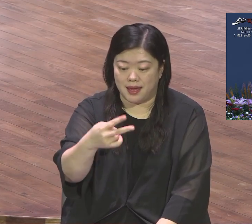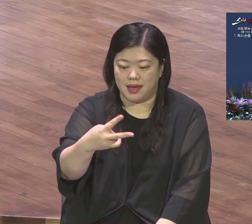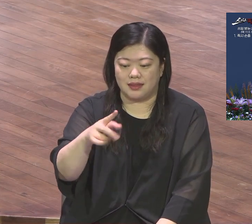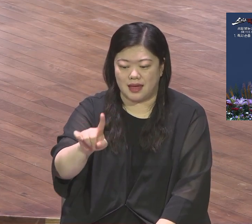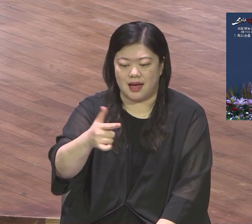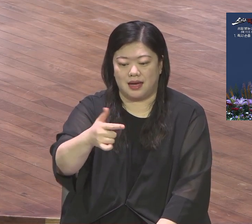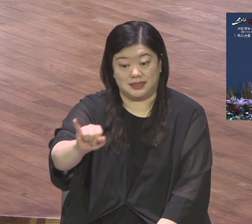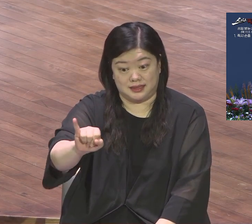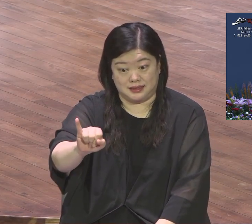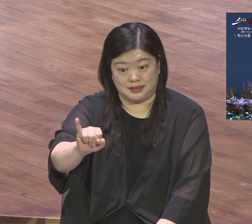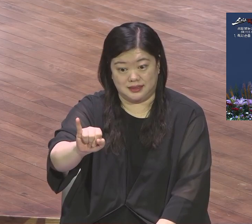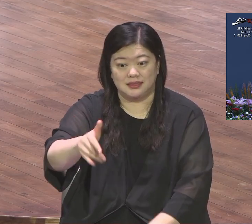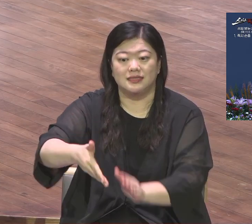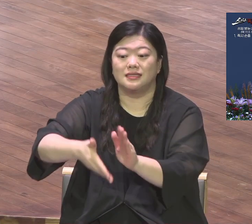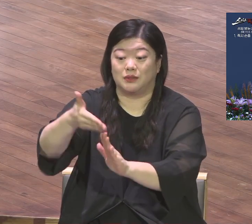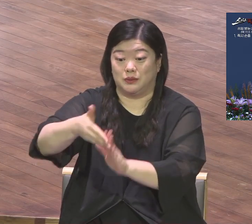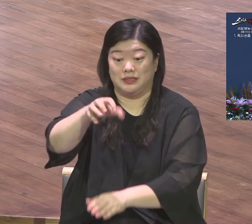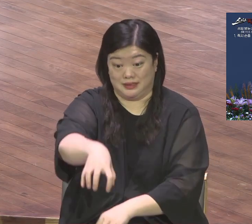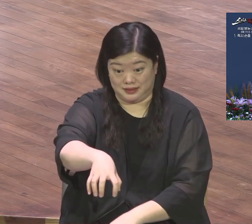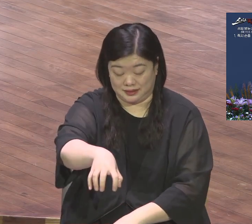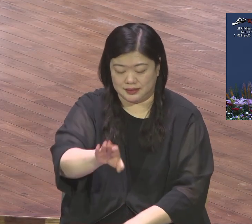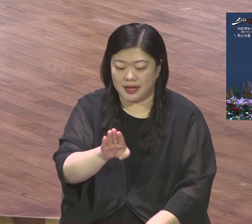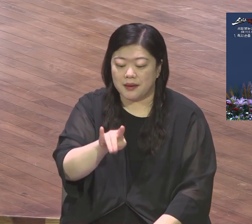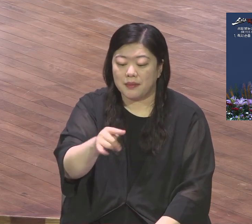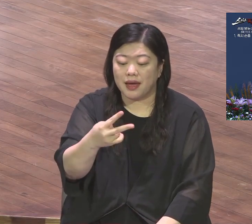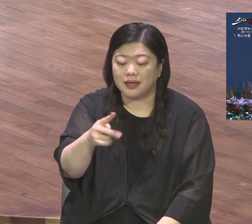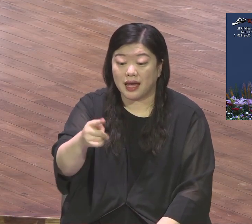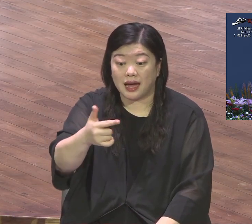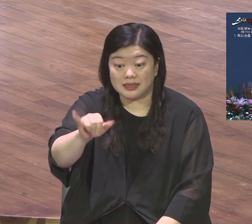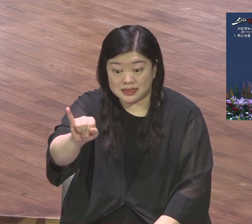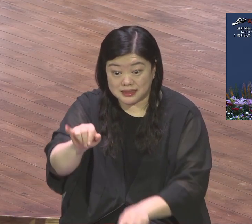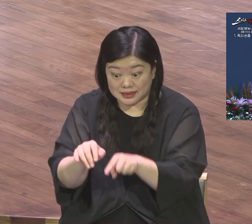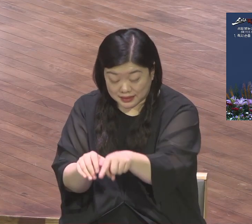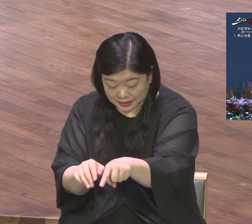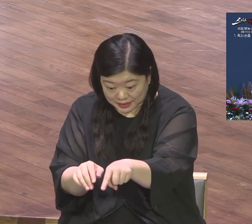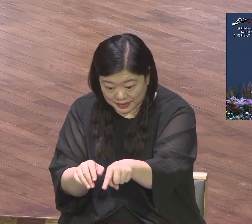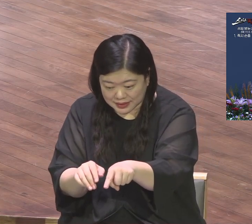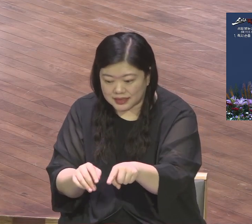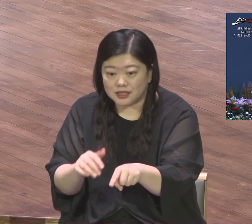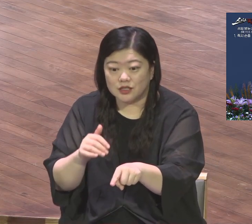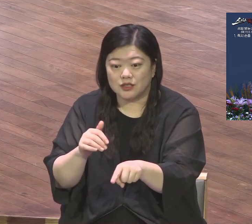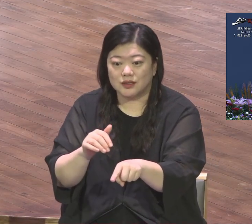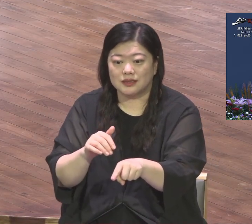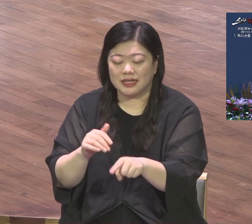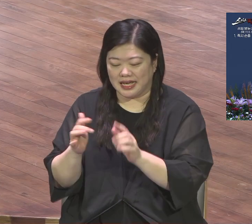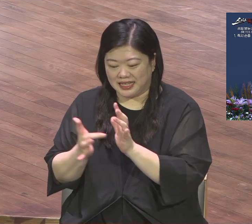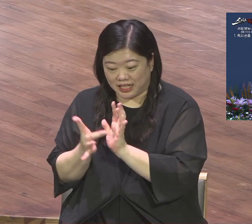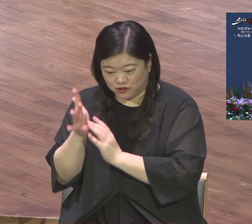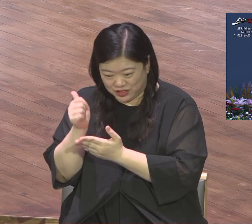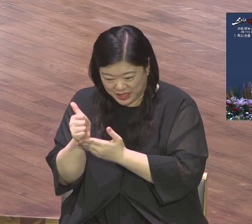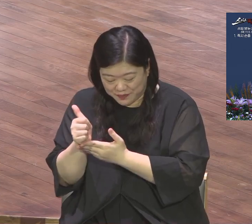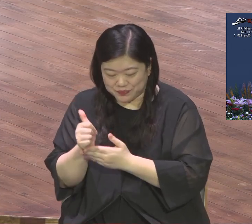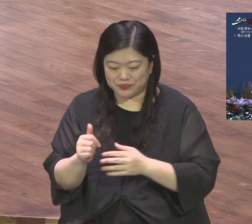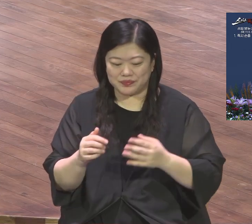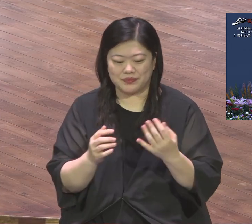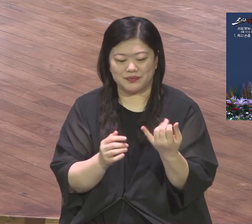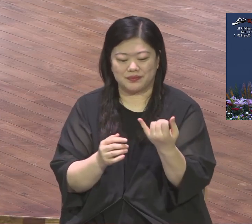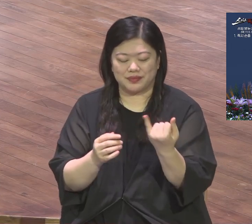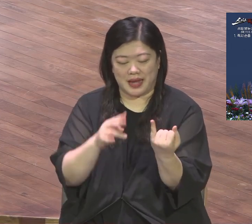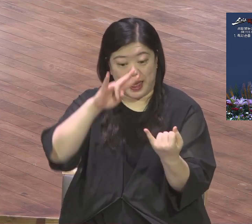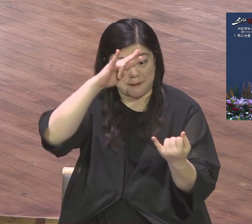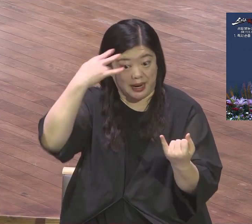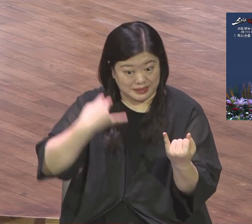베다니 이 베다니는 예수님의 사랑을 받았던 마리아와 마르다 이 나사로가